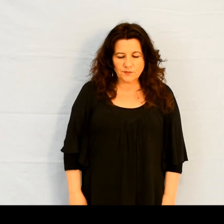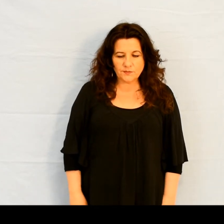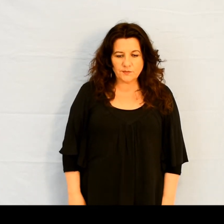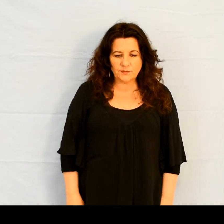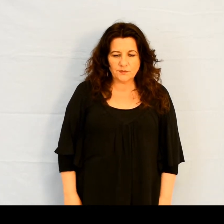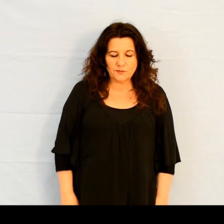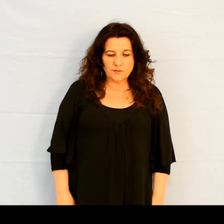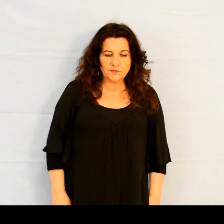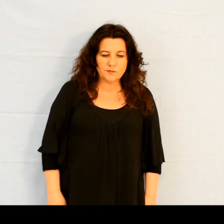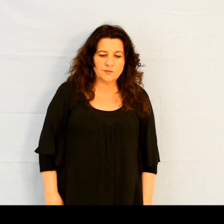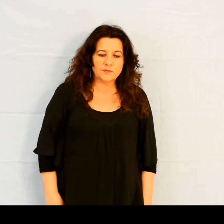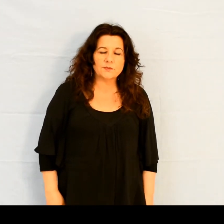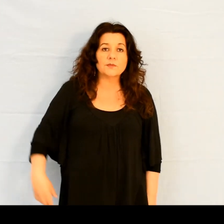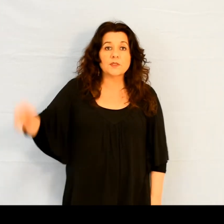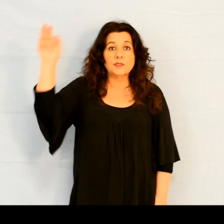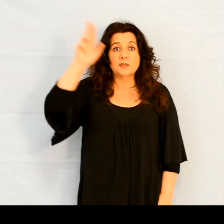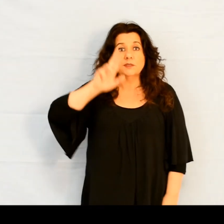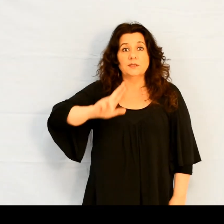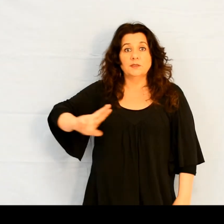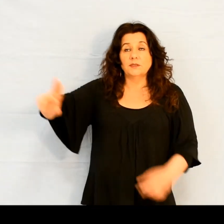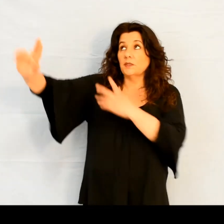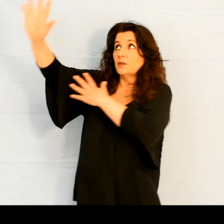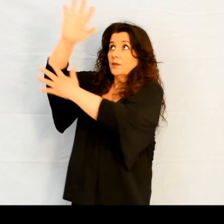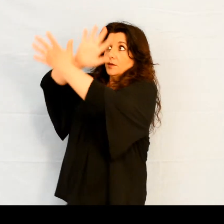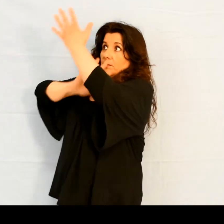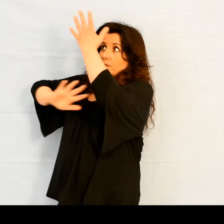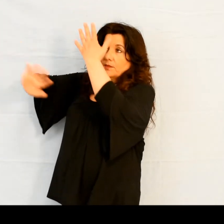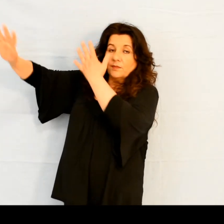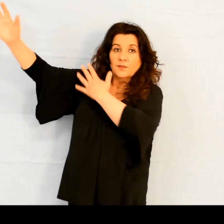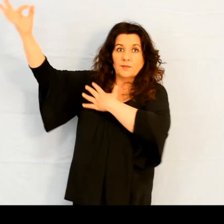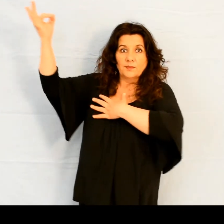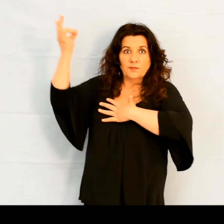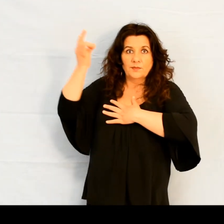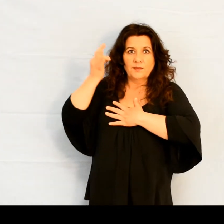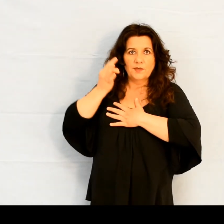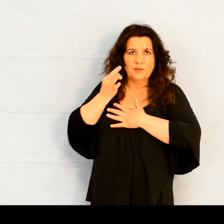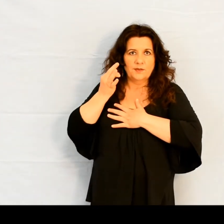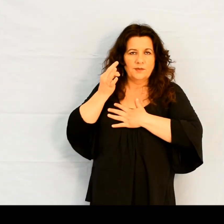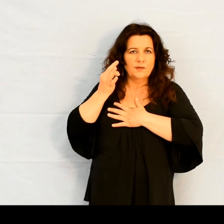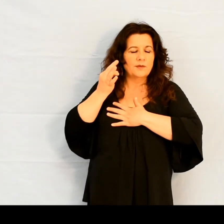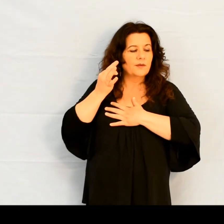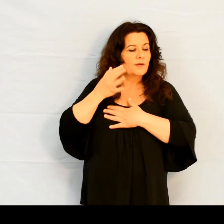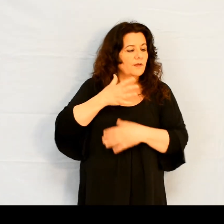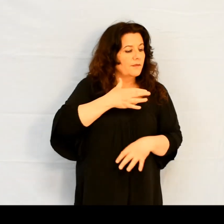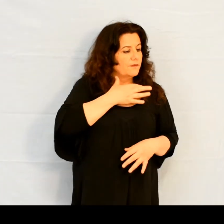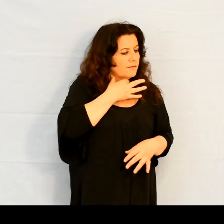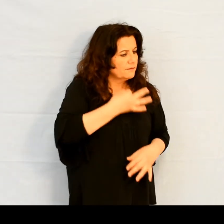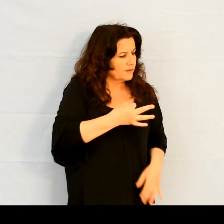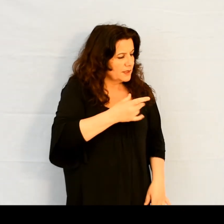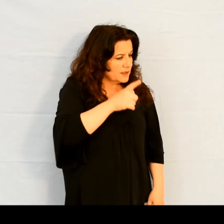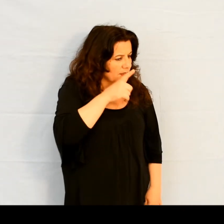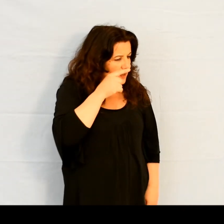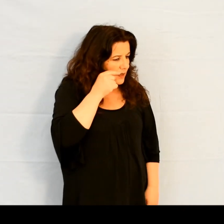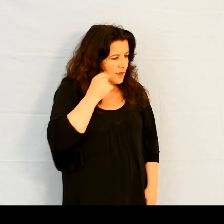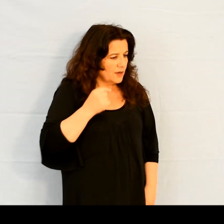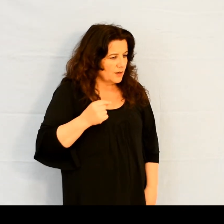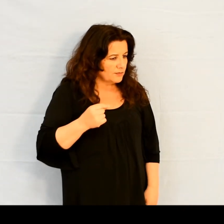La parole du Seigneur me fut adressée. Fils d'homme, lorsque les gens